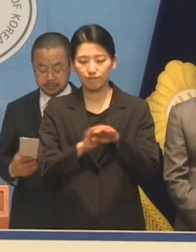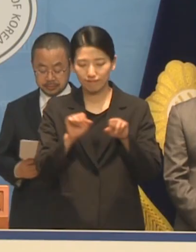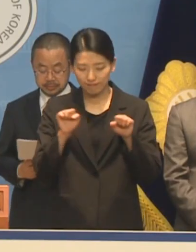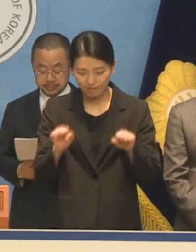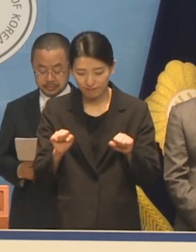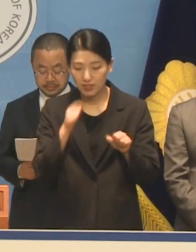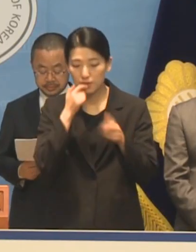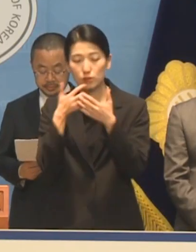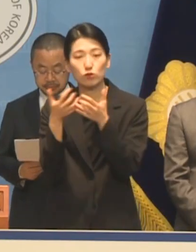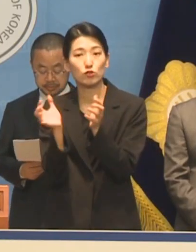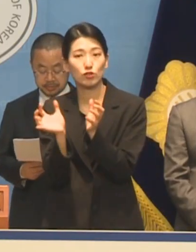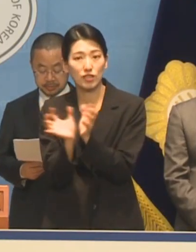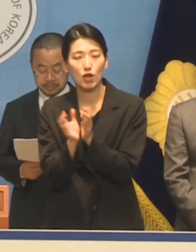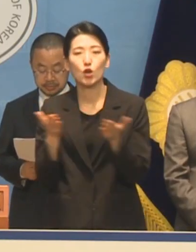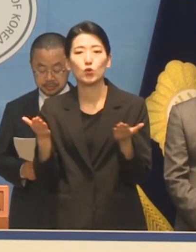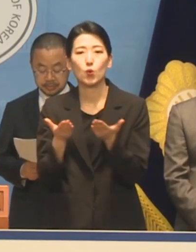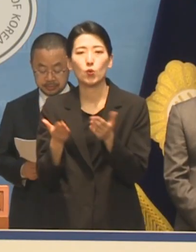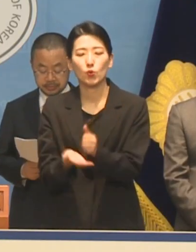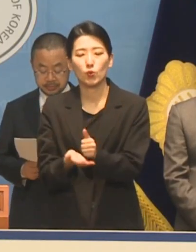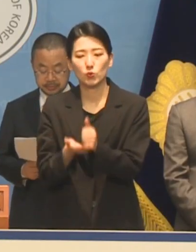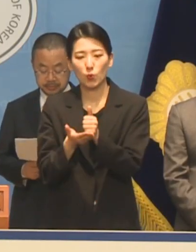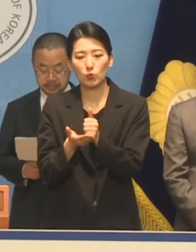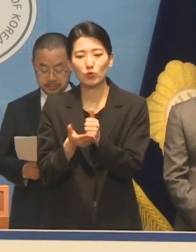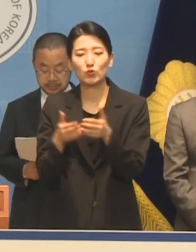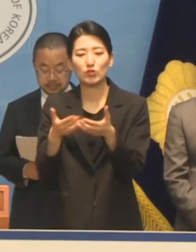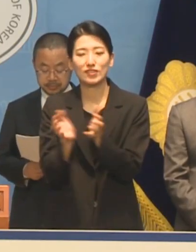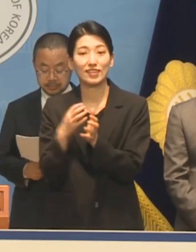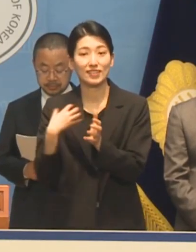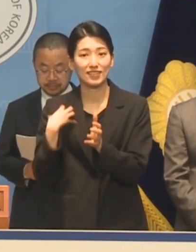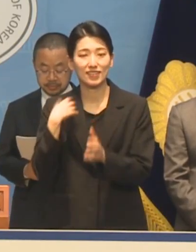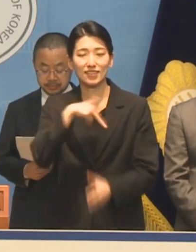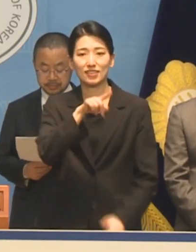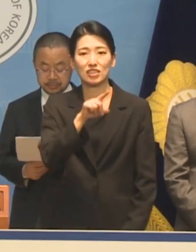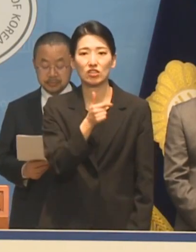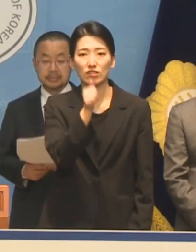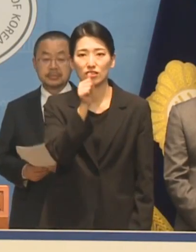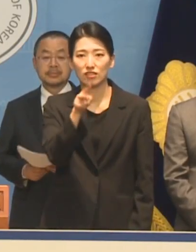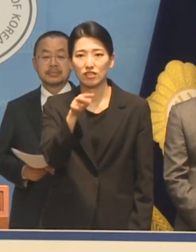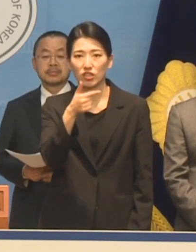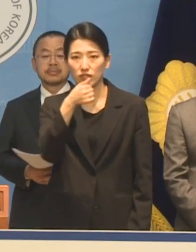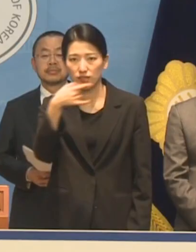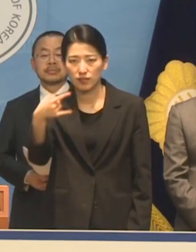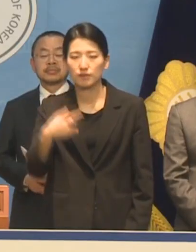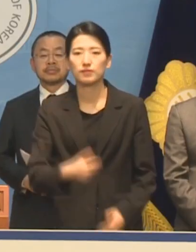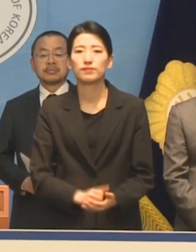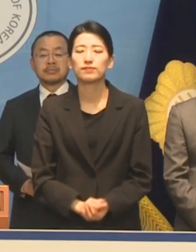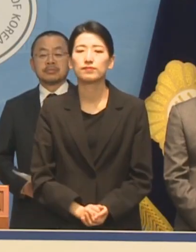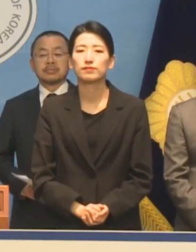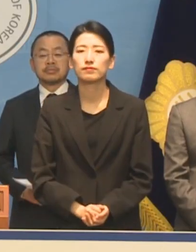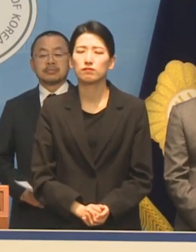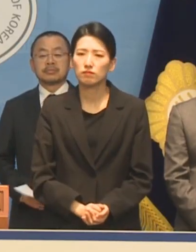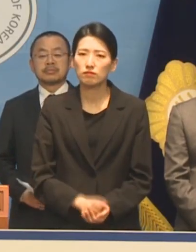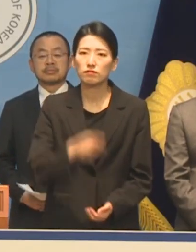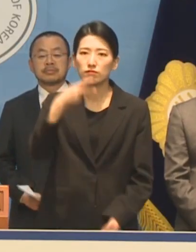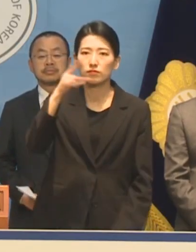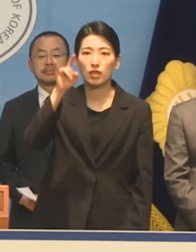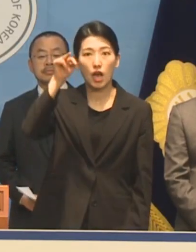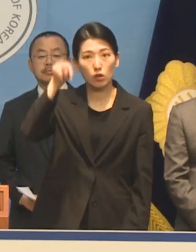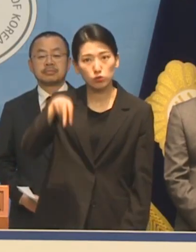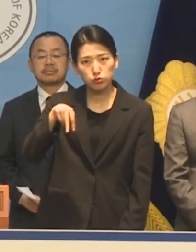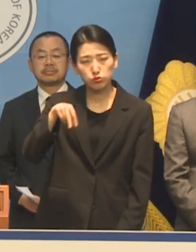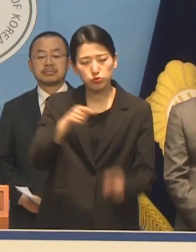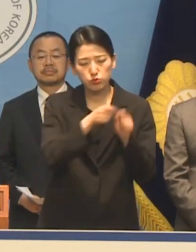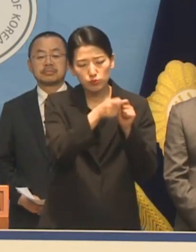안녕하세요. 더불어민주당 노동존중 실천 단장 전현희입니다. 대유 위니아의 회생계획안